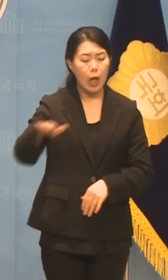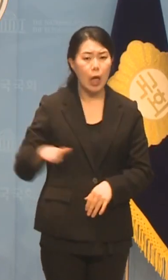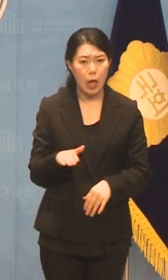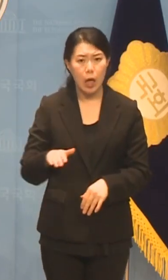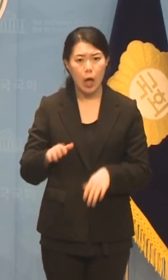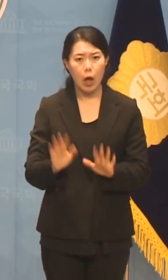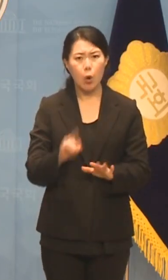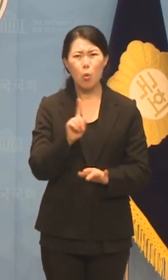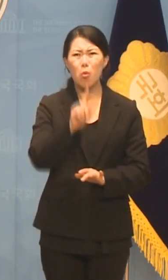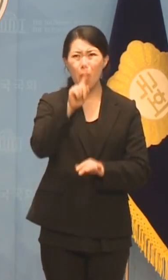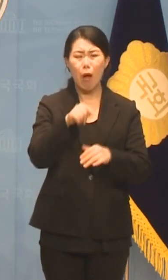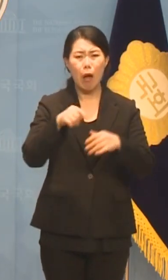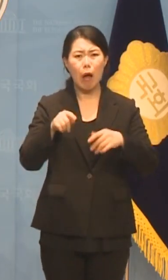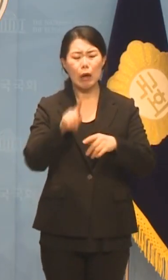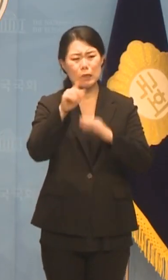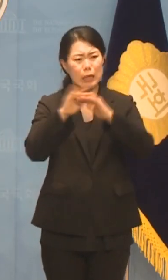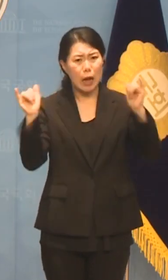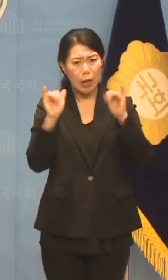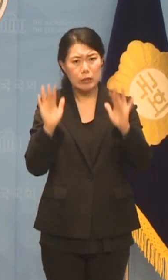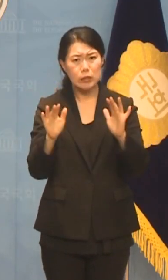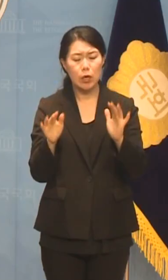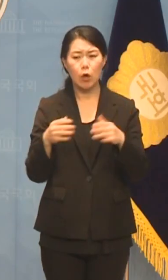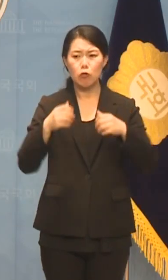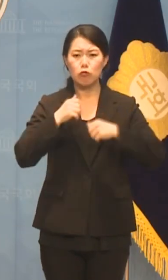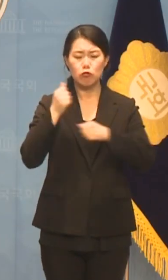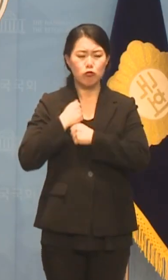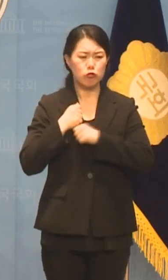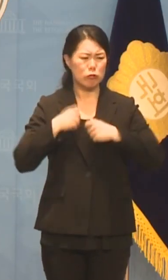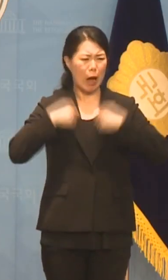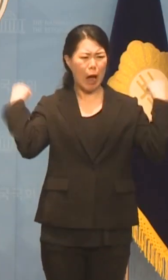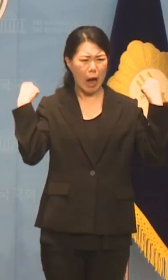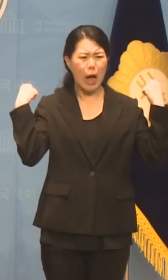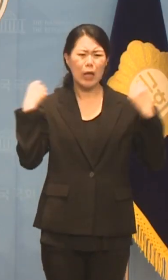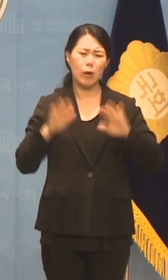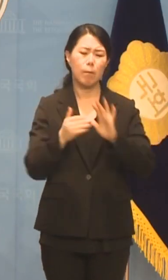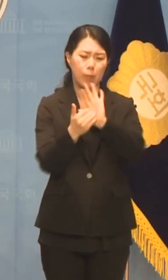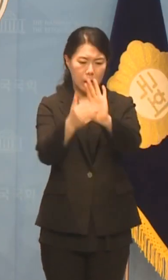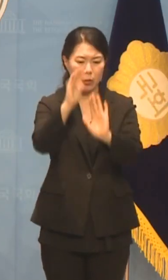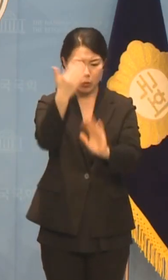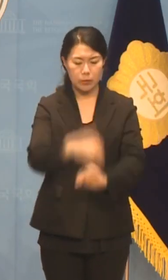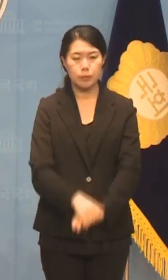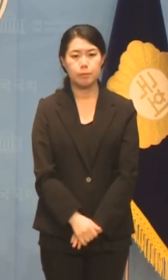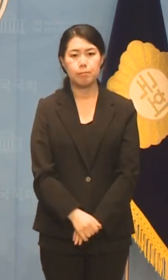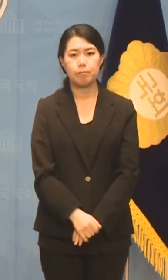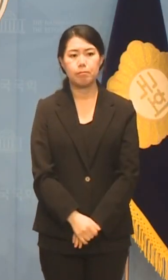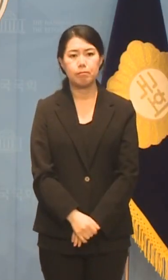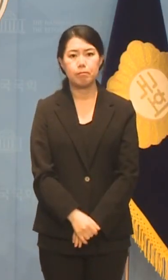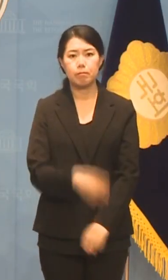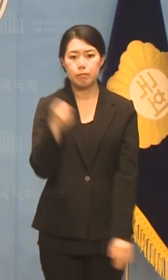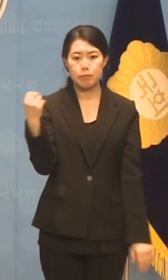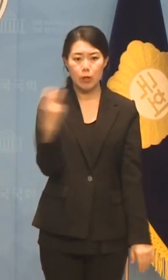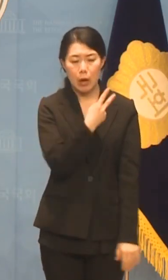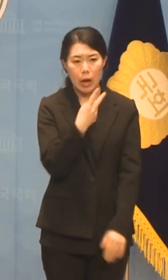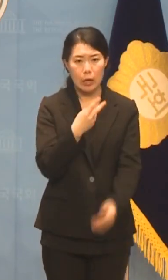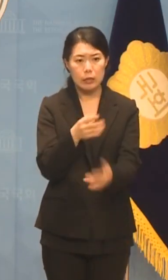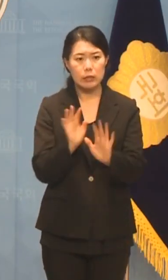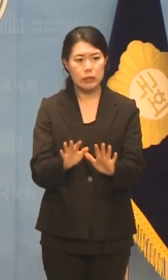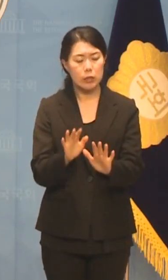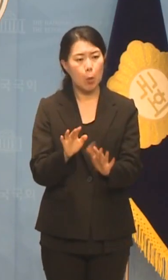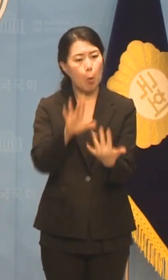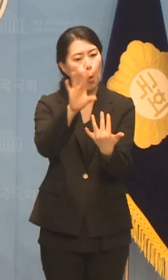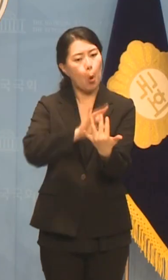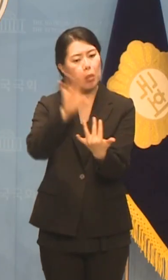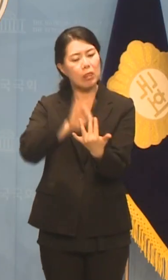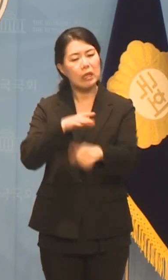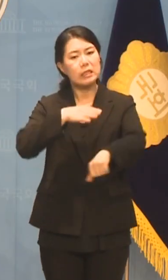초중국 간부들이 군 이탈 러시를 막아야 할 때입니다. 또 징병제에서